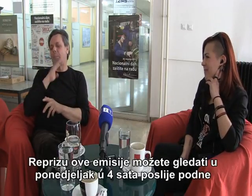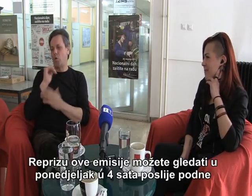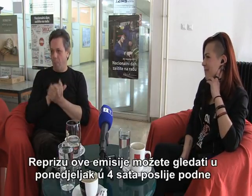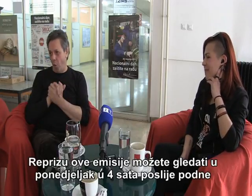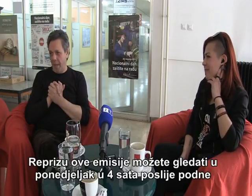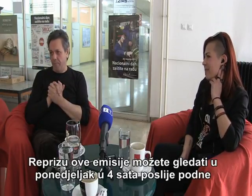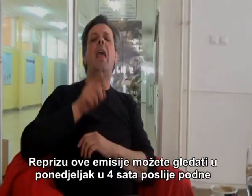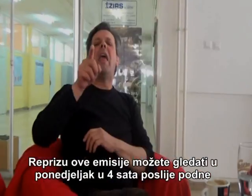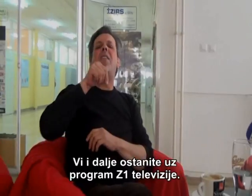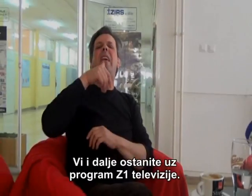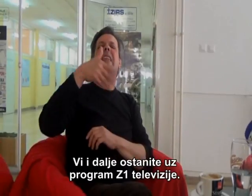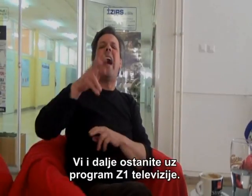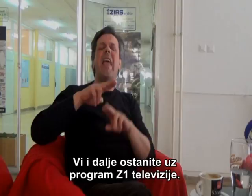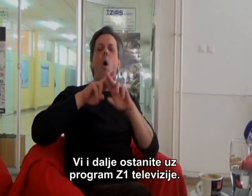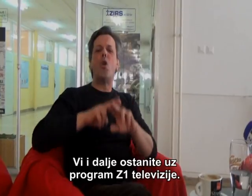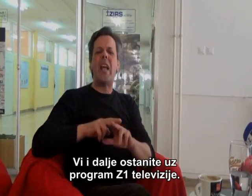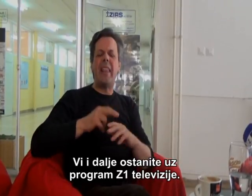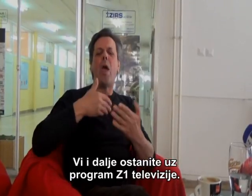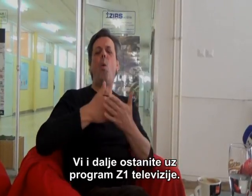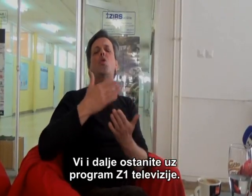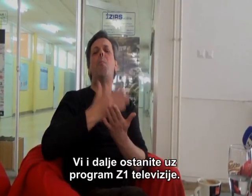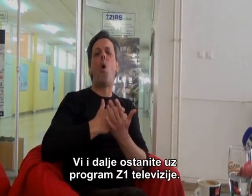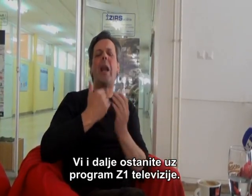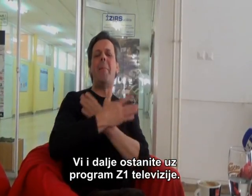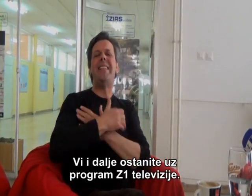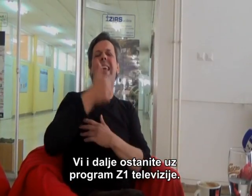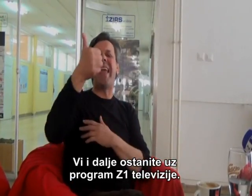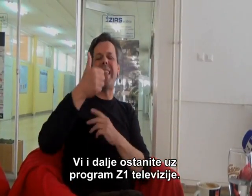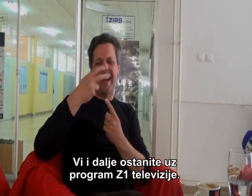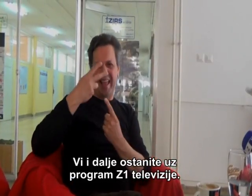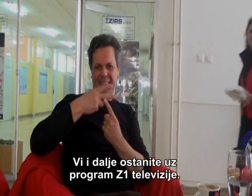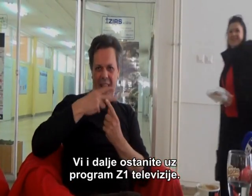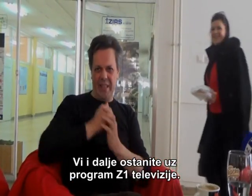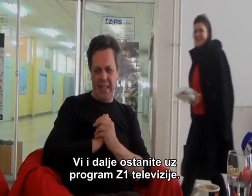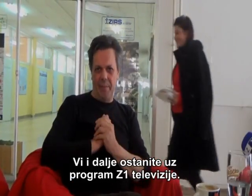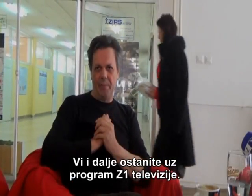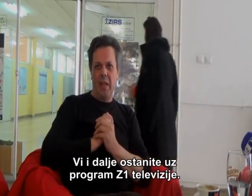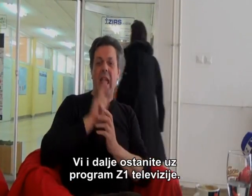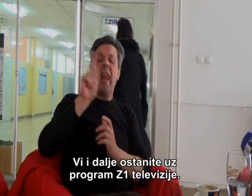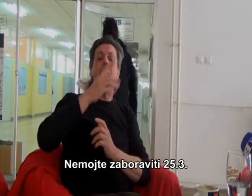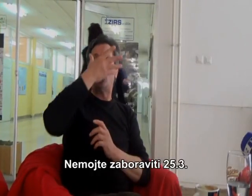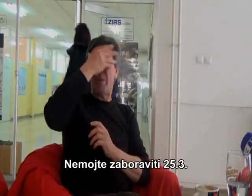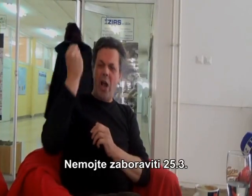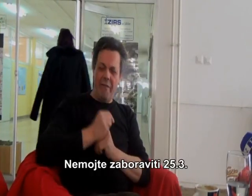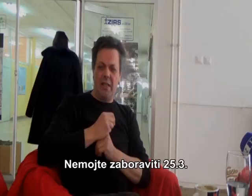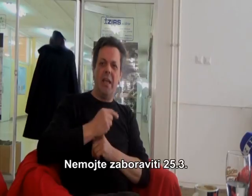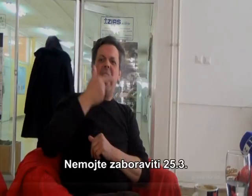poslije podne. Vi i dalje ostanite uz program Z1 televizije. Nemojte zaboraviti,